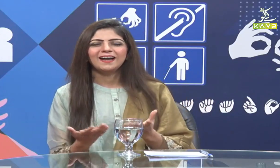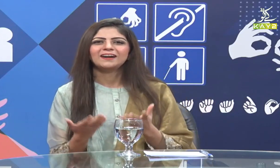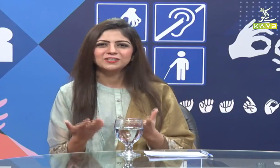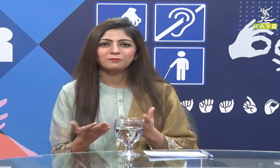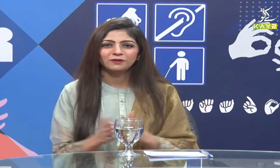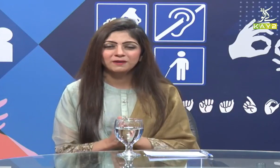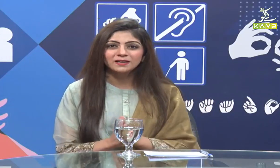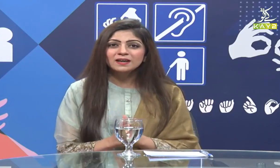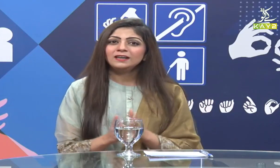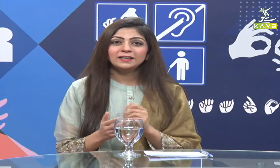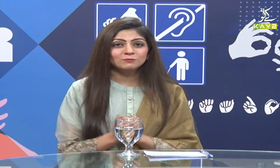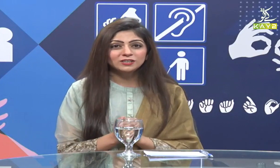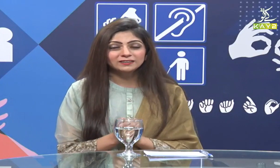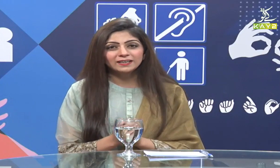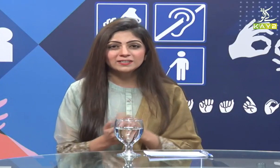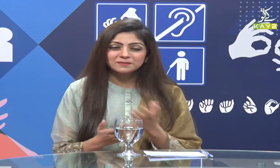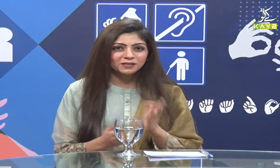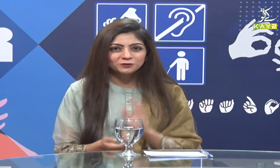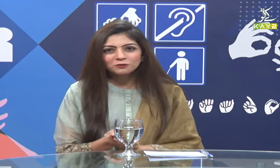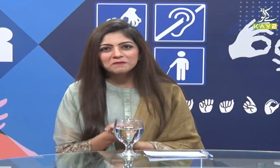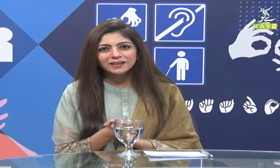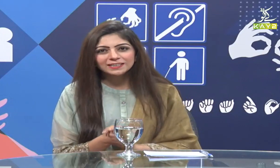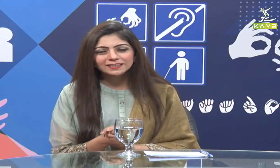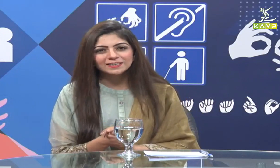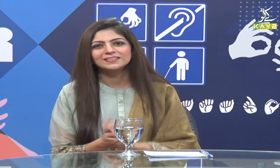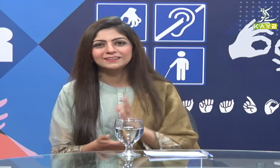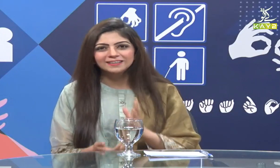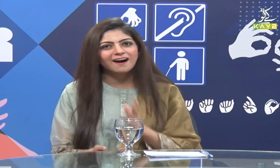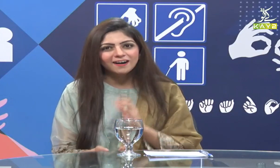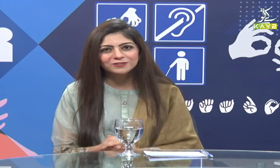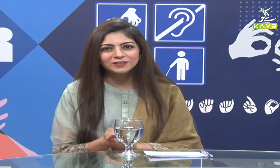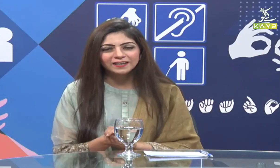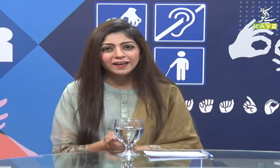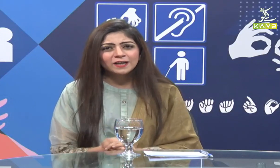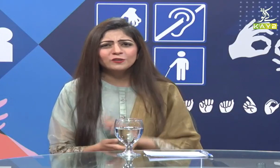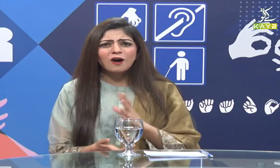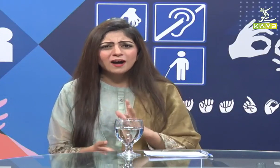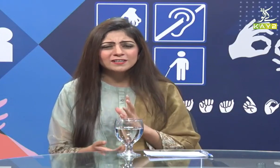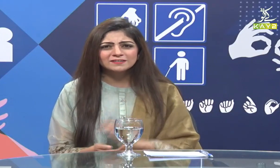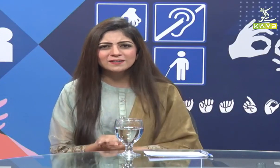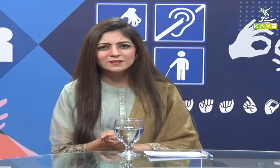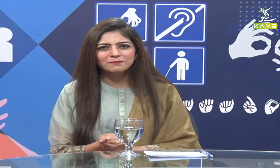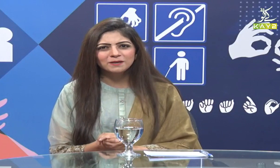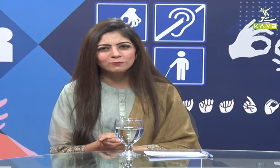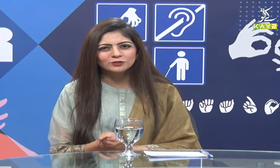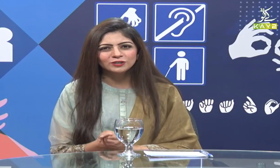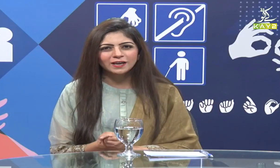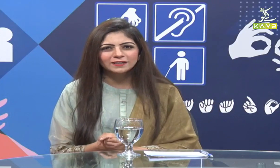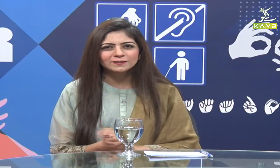आज के प्रोग्राम में। लेकिन मुझे लगता है कि जैसे मैंने शुरू में बात की थी कि सर्दियां आ चुकी हैं, तो आज हसन से भी पूछते हैं कि